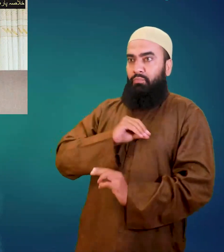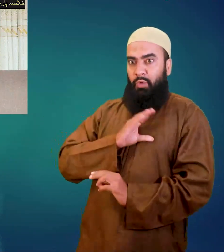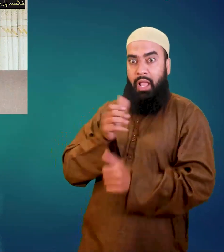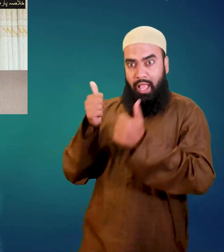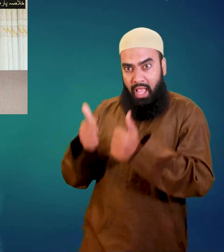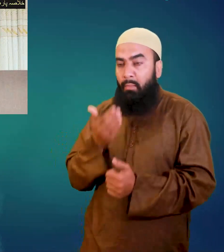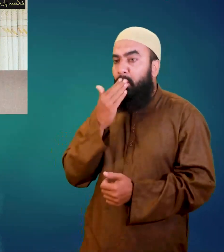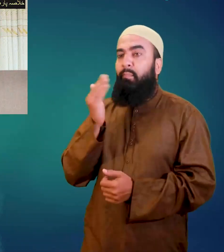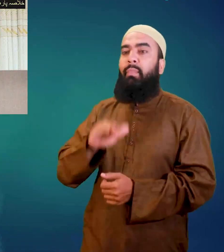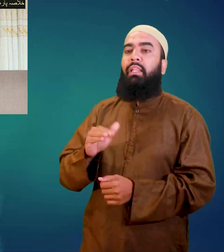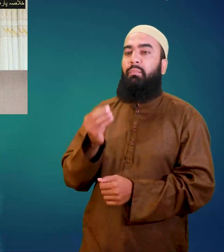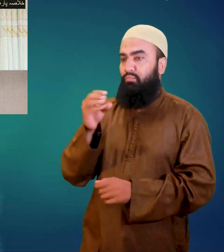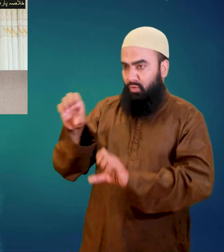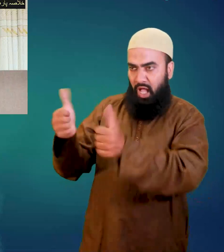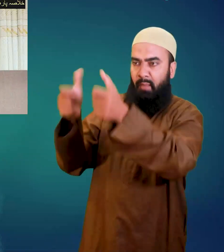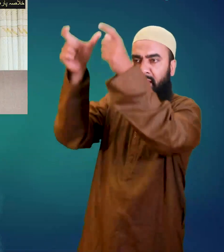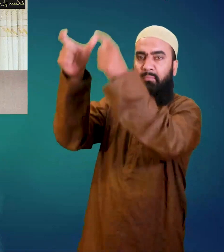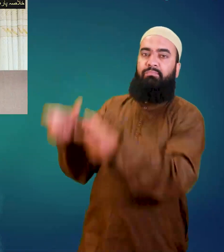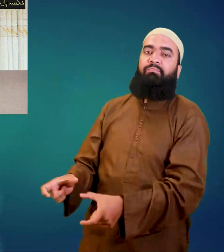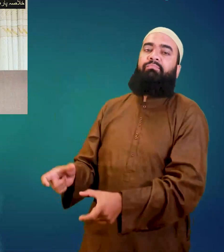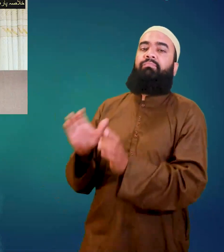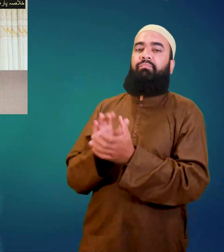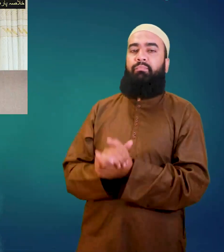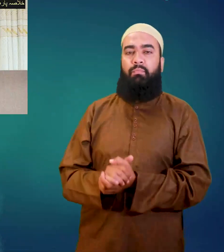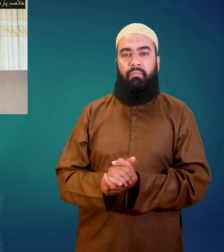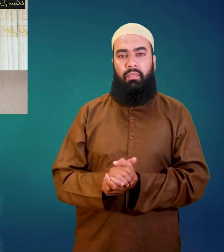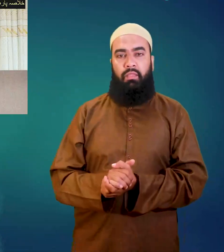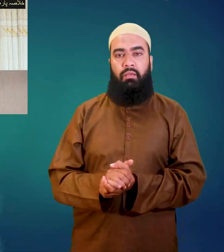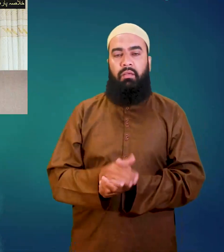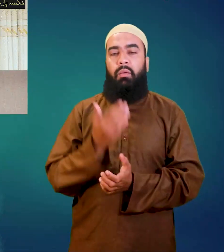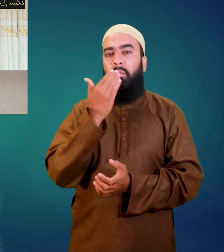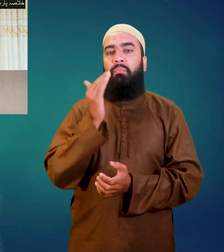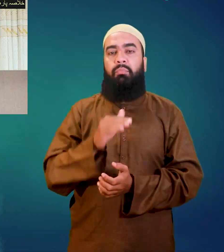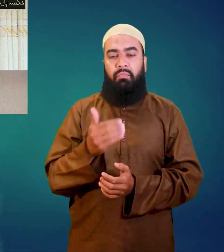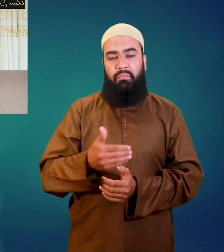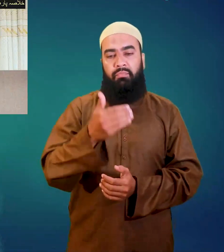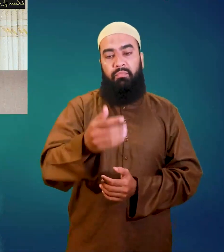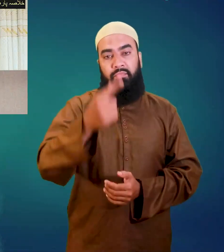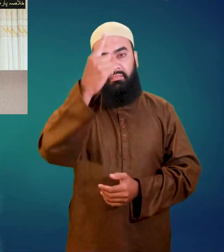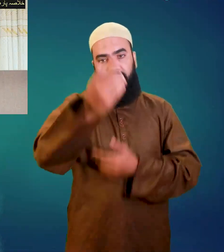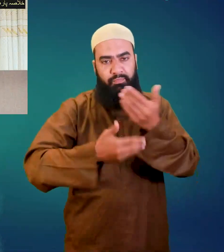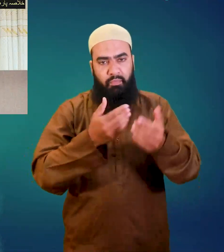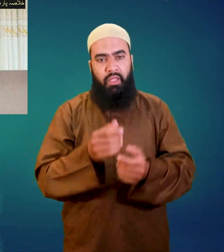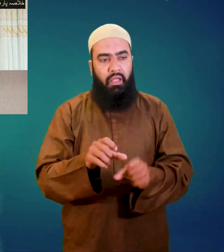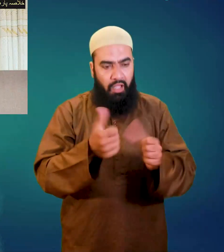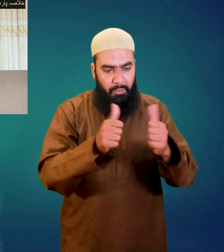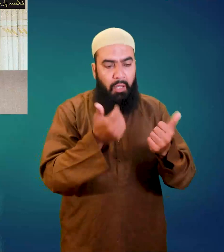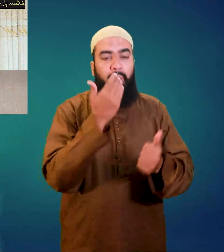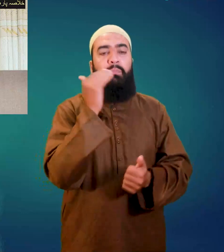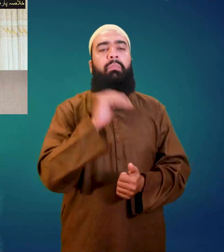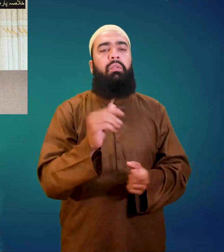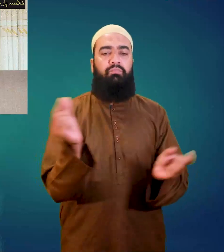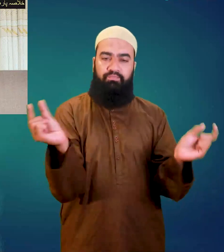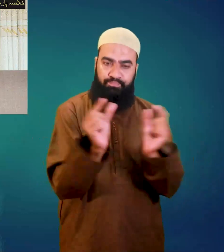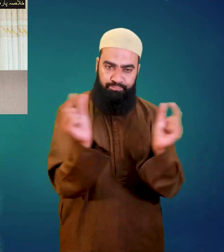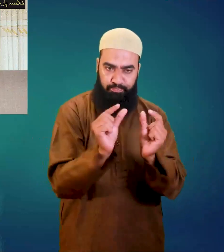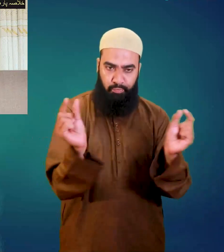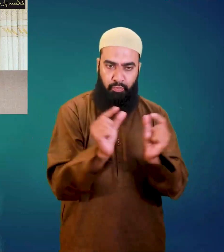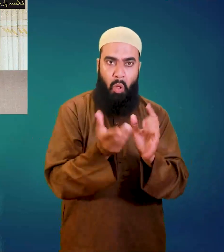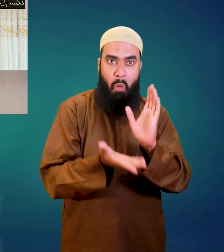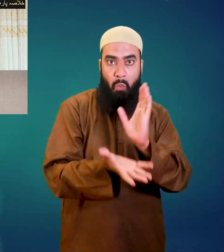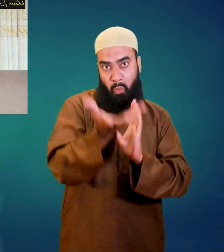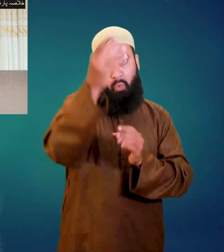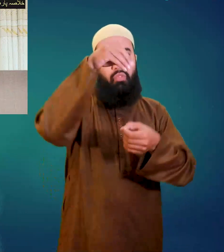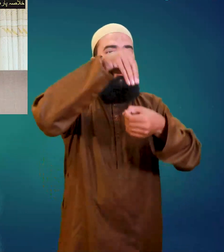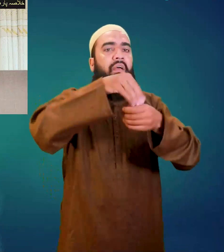بھی فلاح پانے والے ہیں۔ تو ان آیات میں، اگلی آیات کے اندر جو فلاح کا مفہوم ہے، یعنی کون